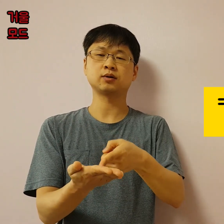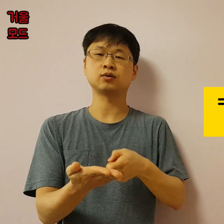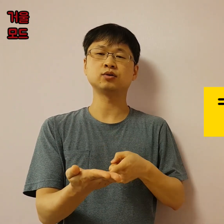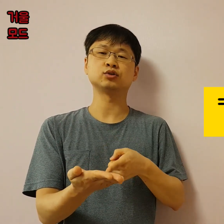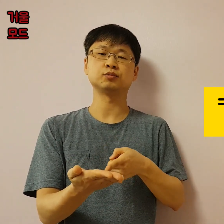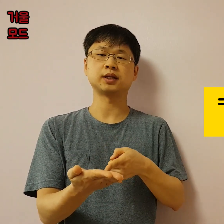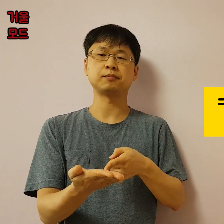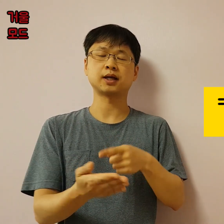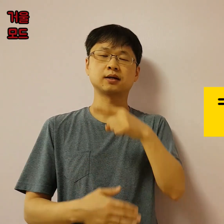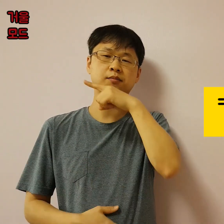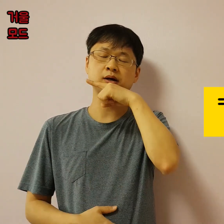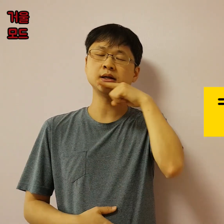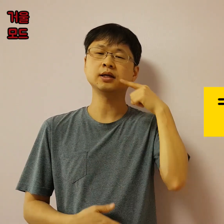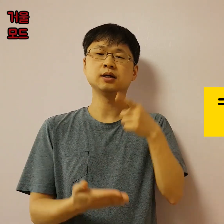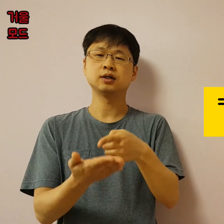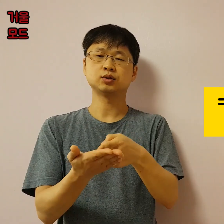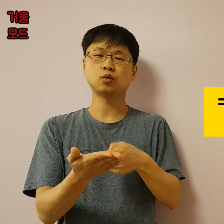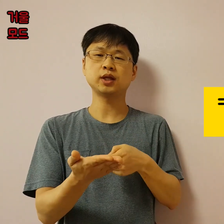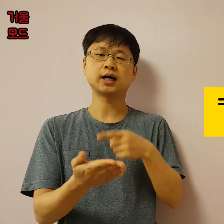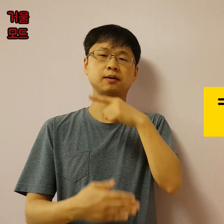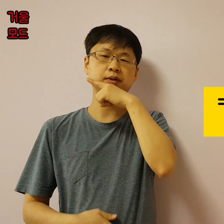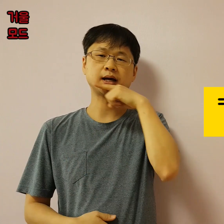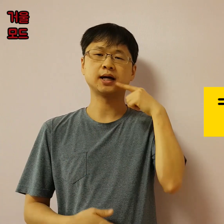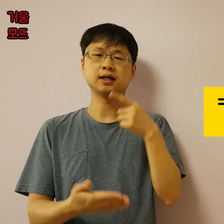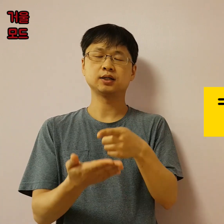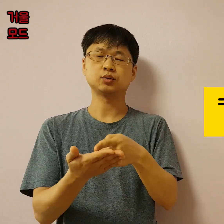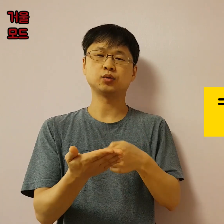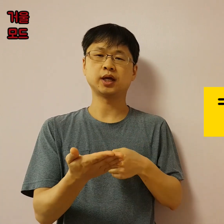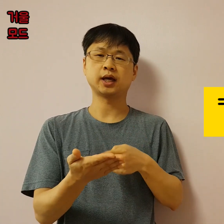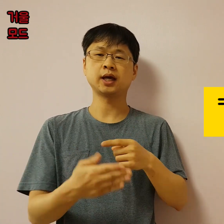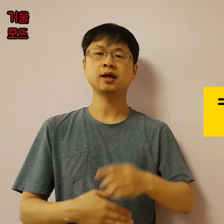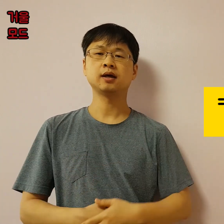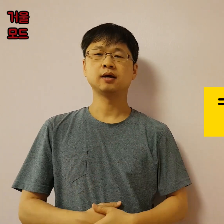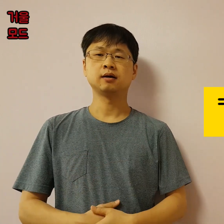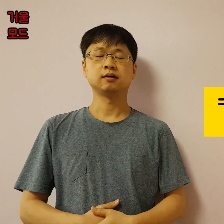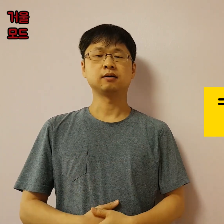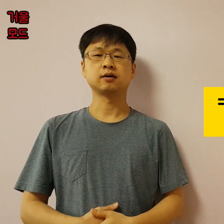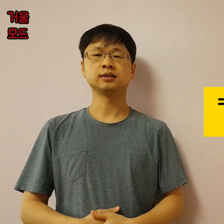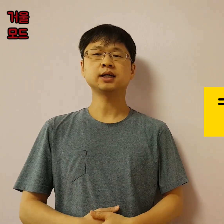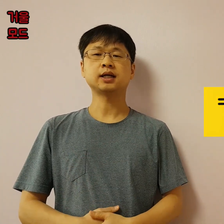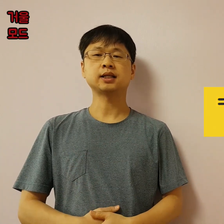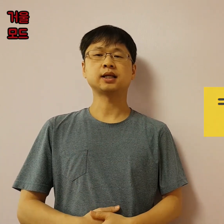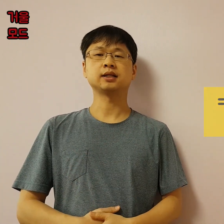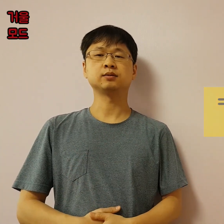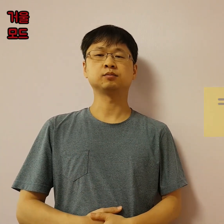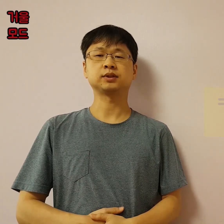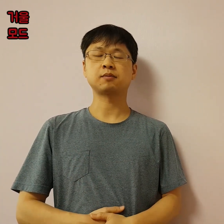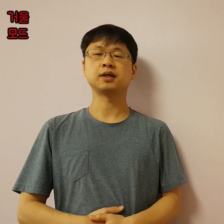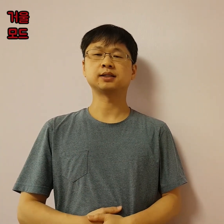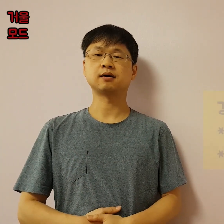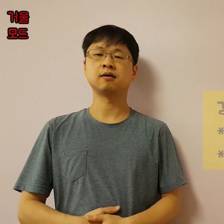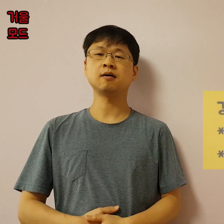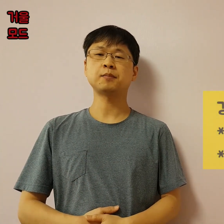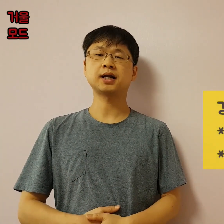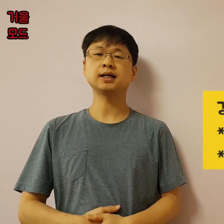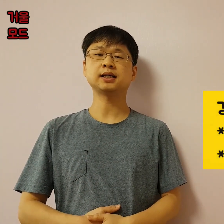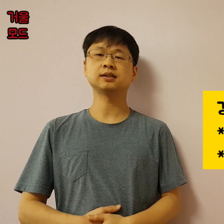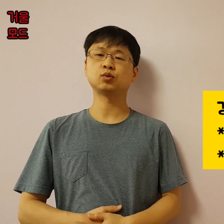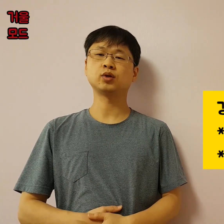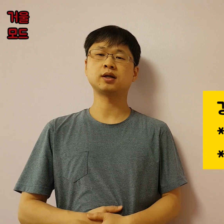세로로 그어주면 됩니다. 그러면 손해가 됩니다. 손해. 경제를 나타내는 장면에서 빨간색은